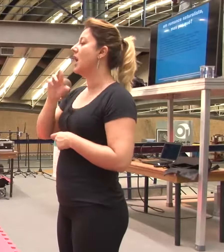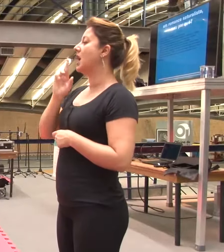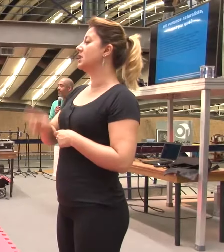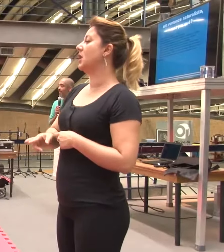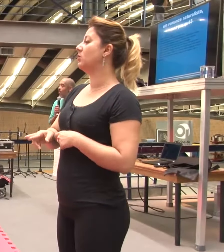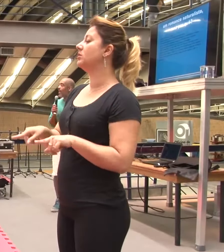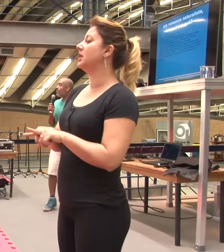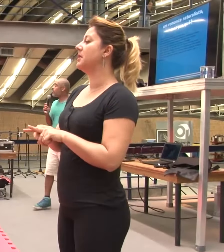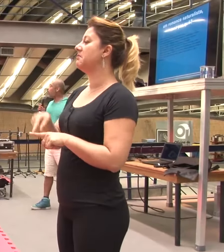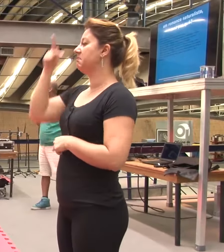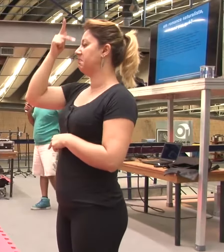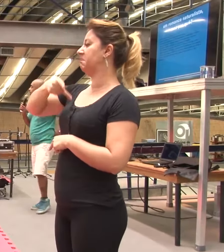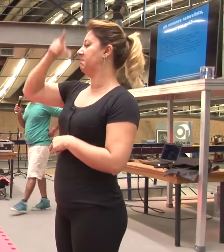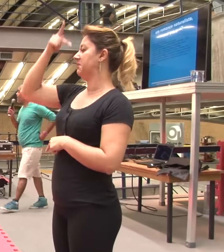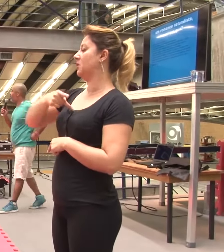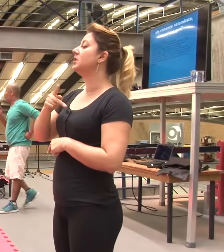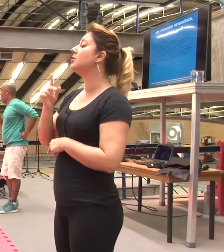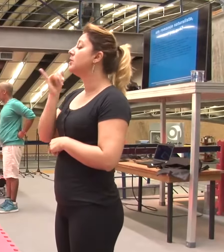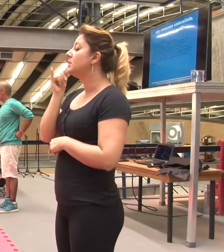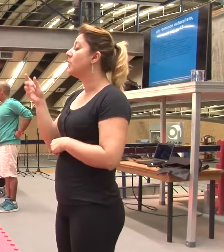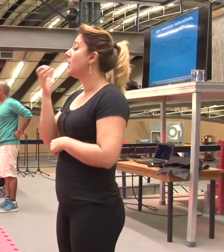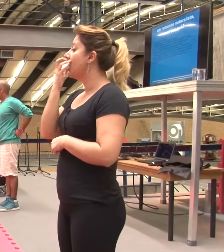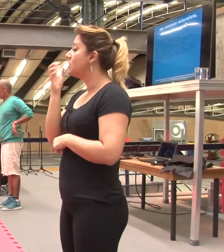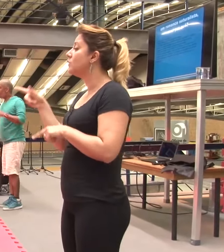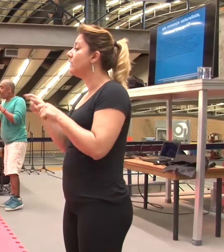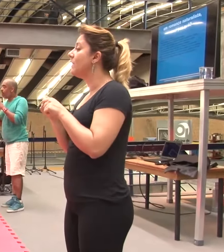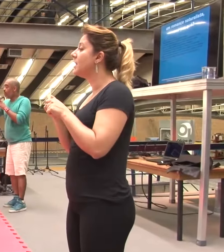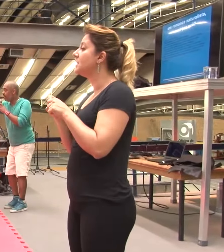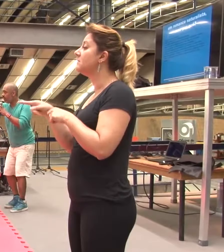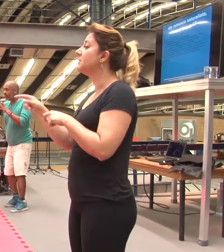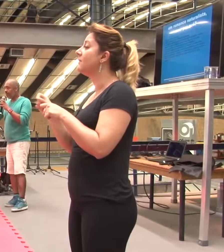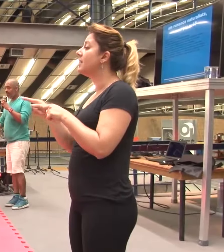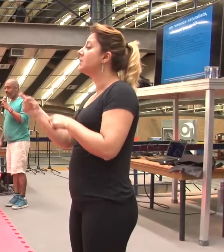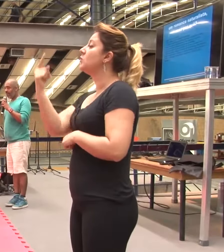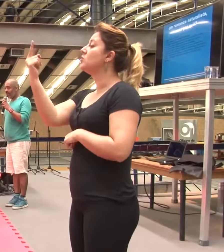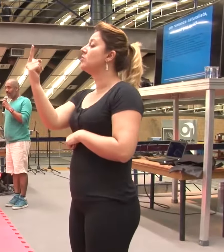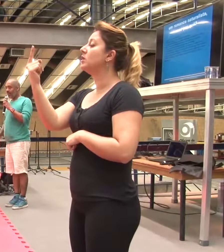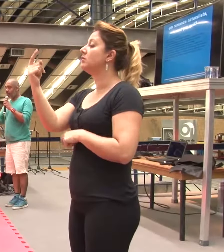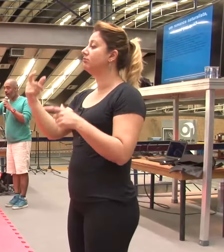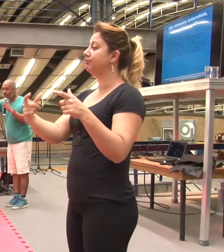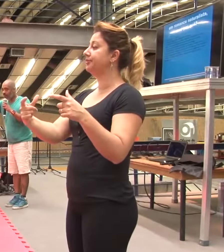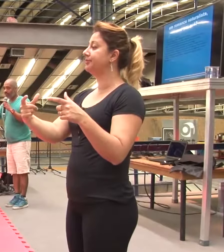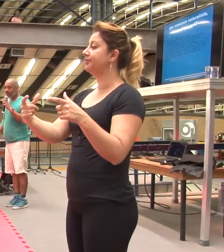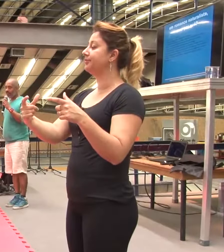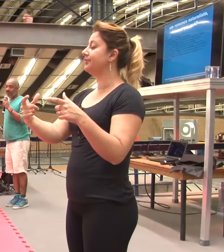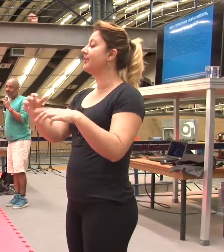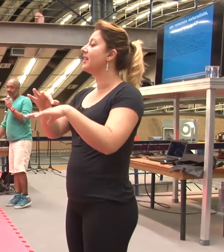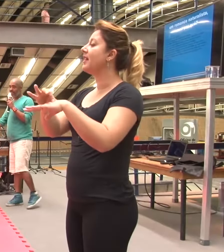egoísta. O que, é que o cachorro faz, por exemplo, se tiver um bife e quatro